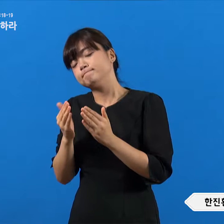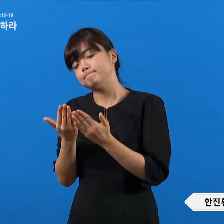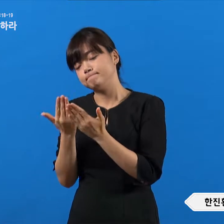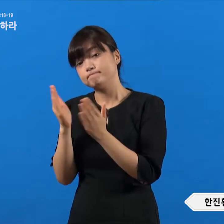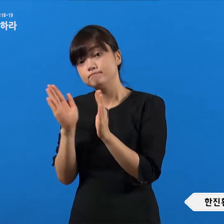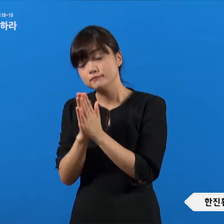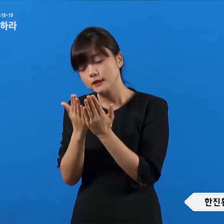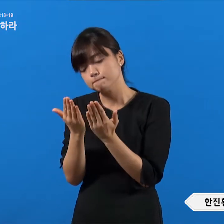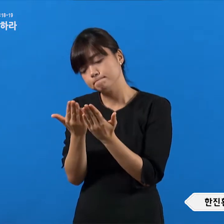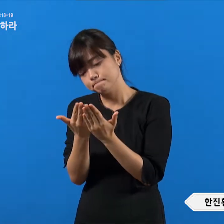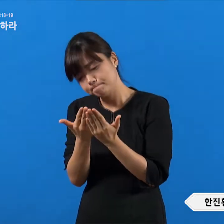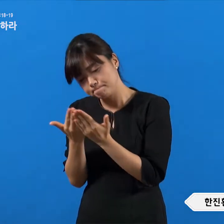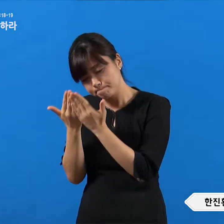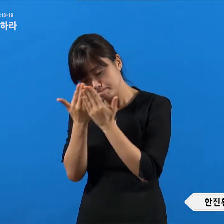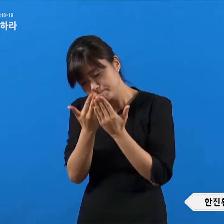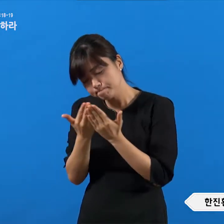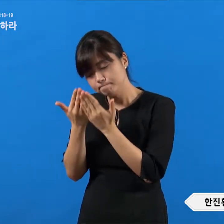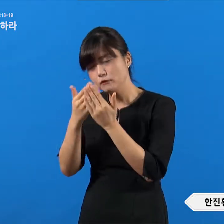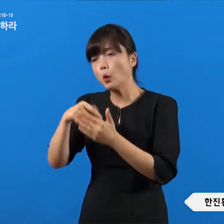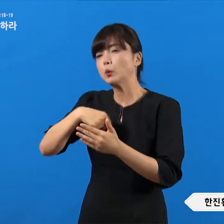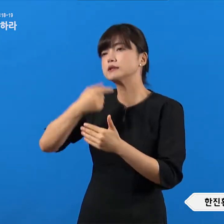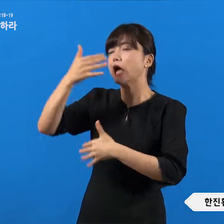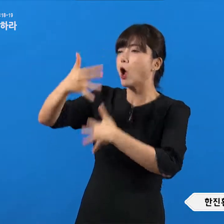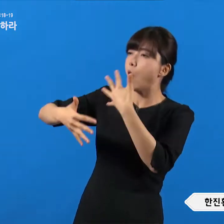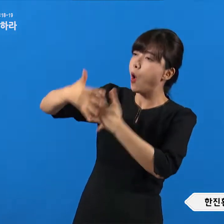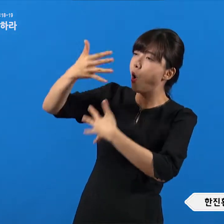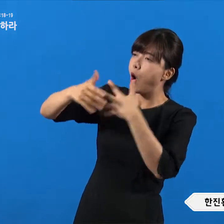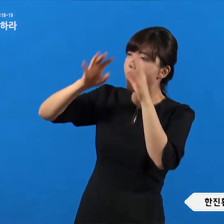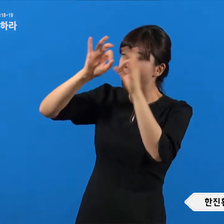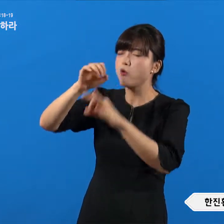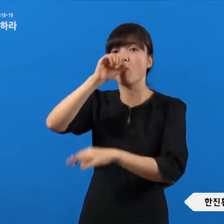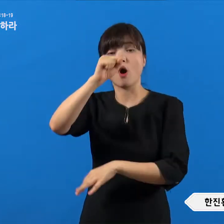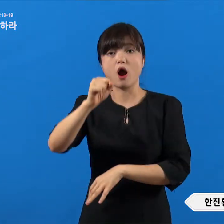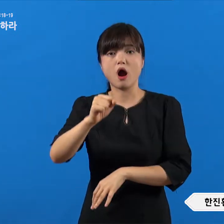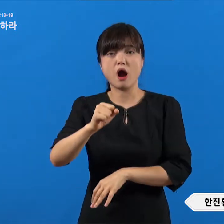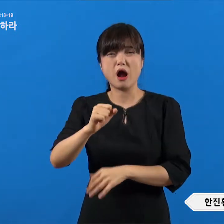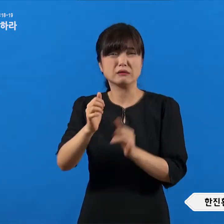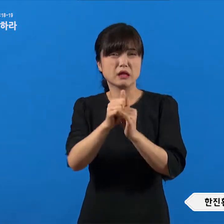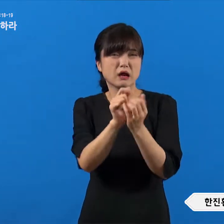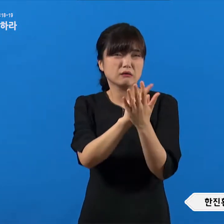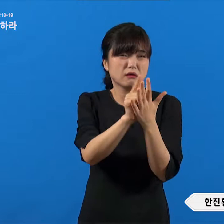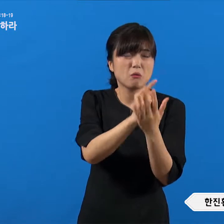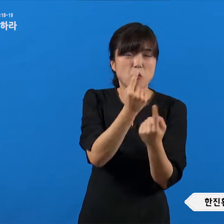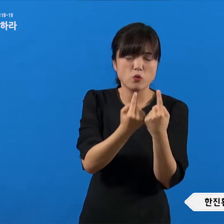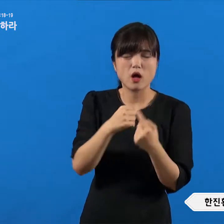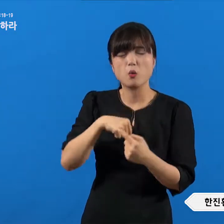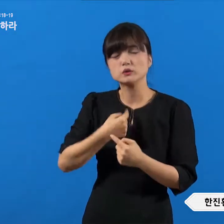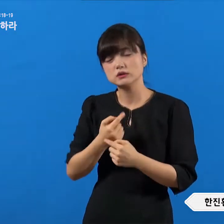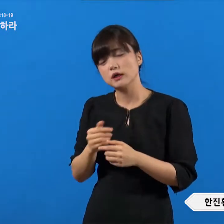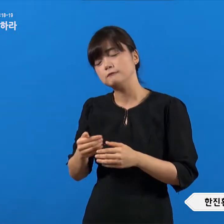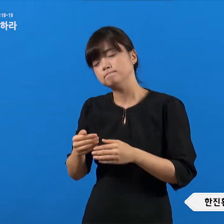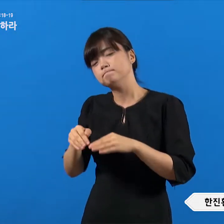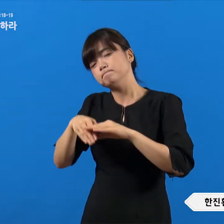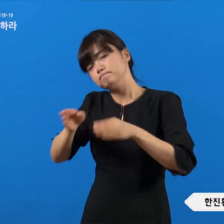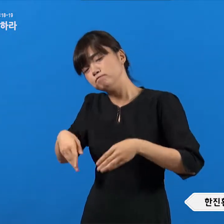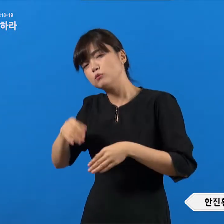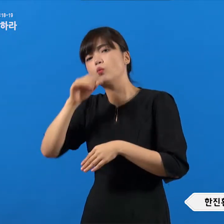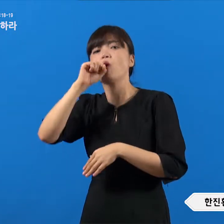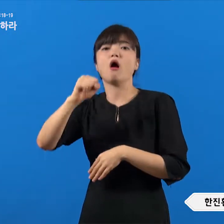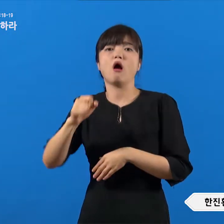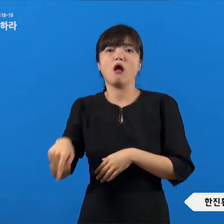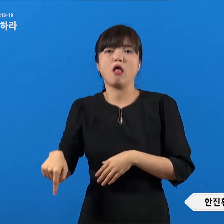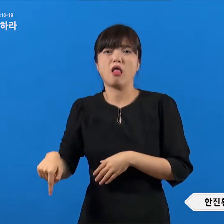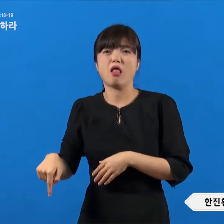좋아하고 사색하는 거 좋아하고 영화 보는 거 좋아하고, 그러면서 사람들하고 어울리는 데는 통 관심이